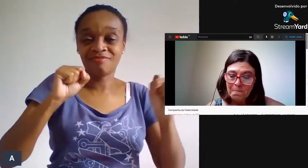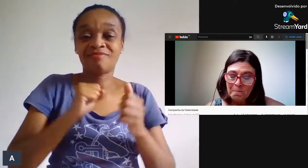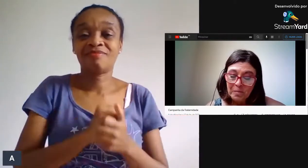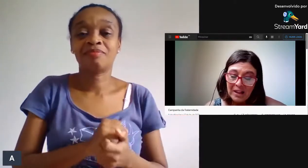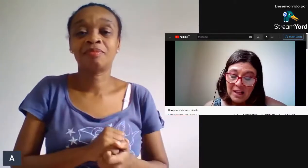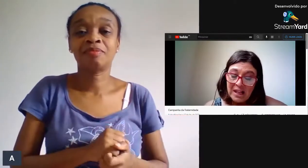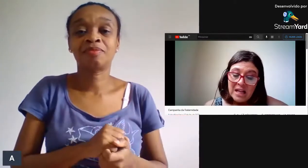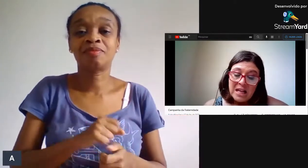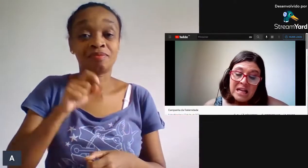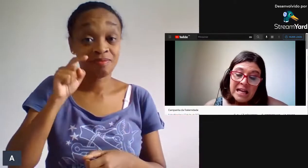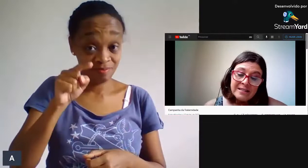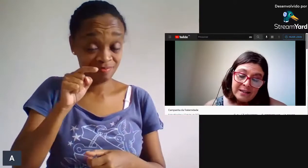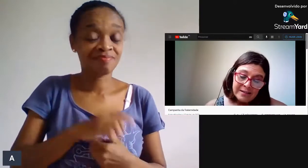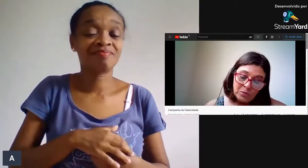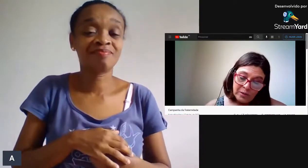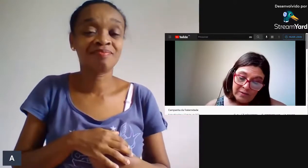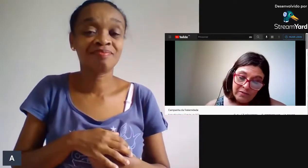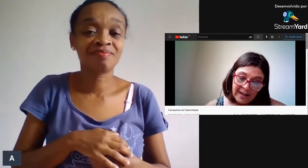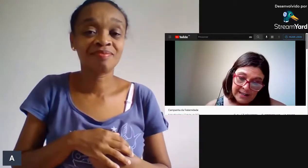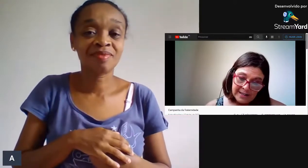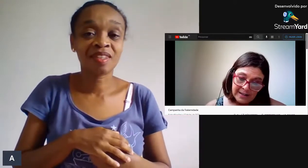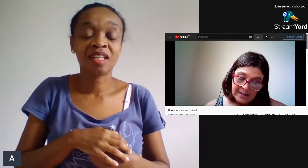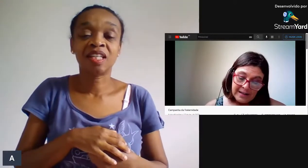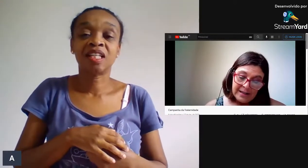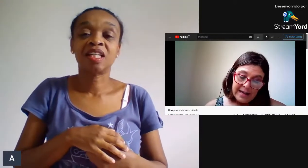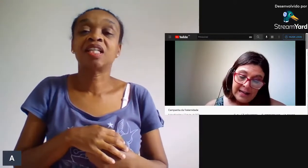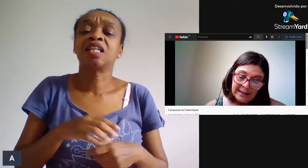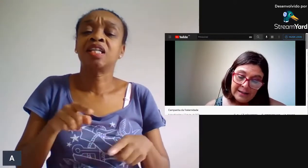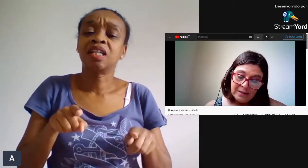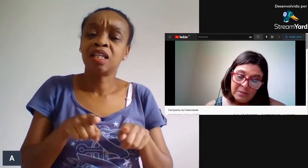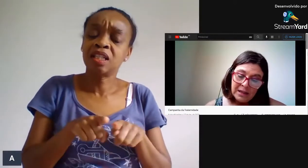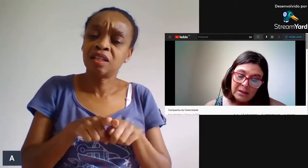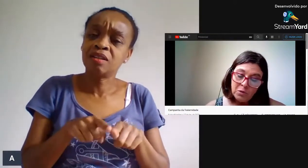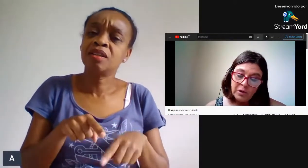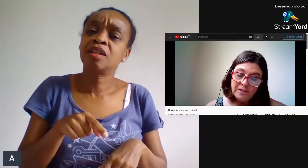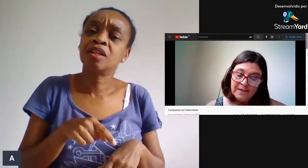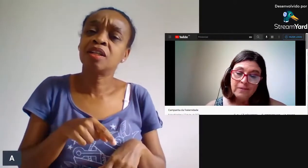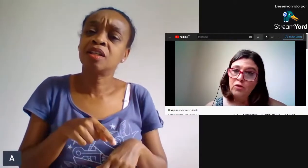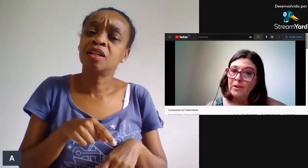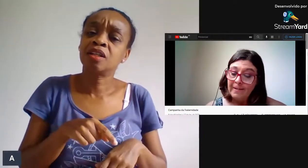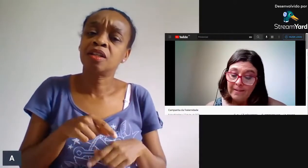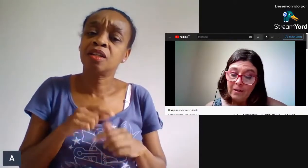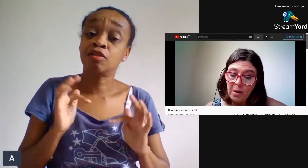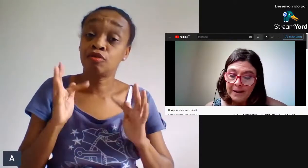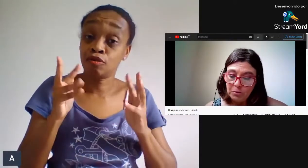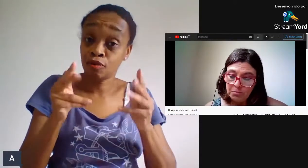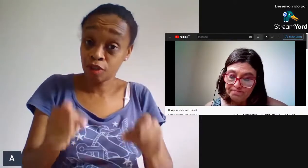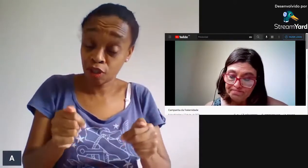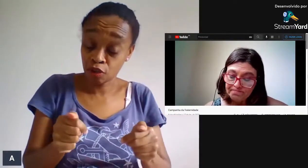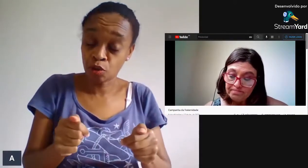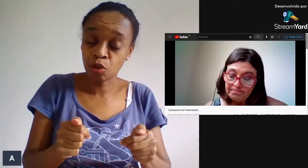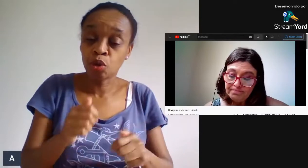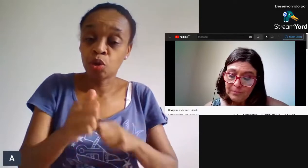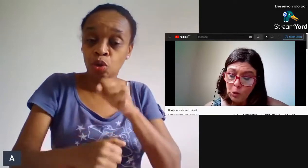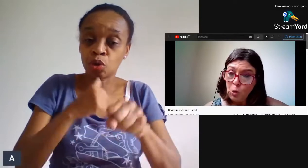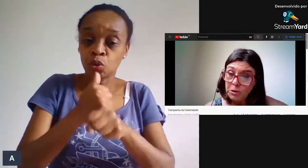né? E essa segunda fase, ela termina em 1984 com o